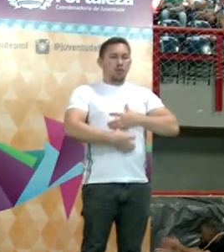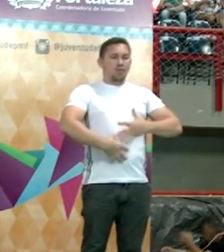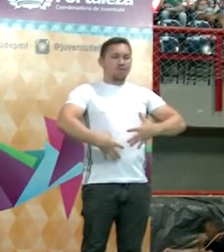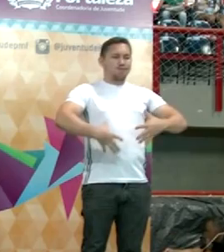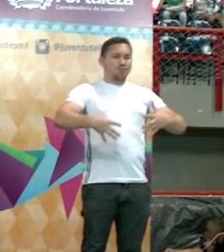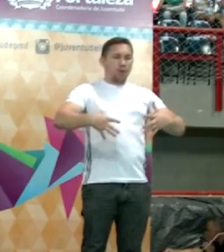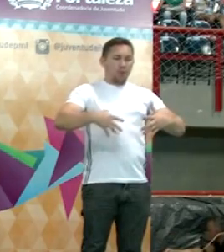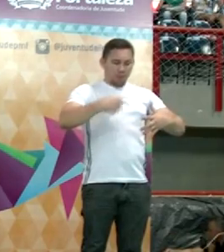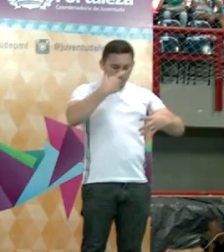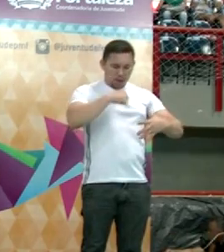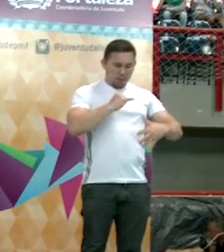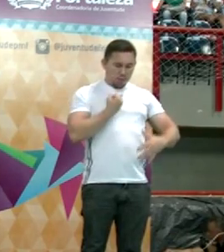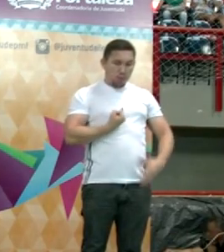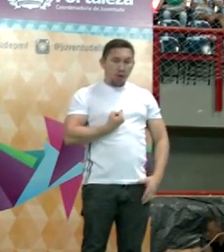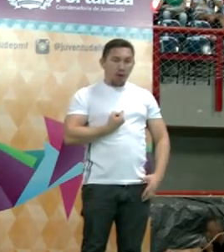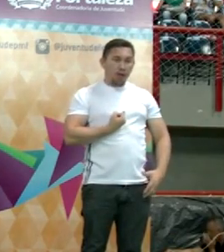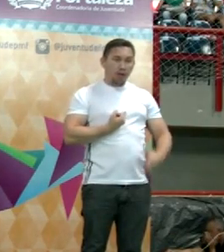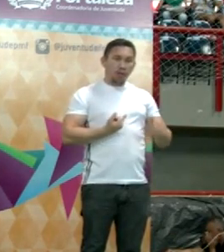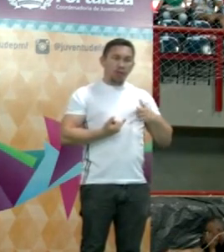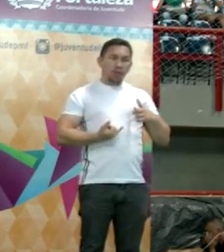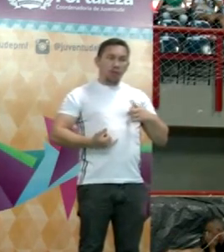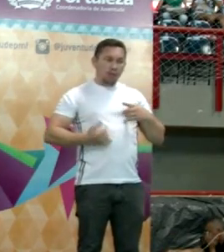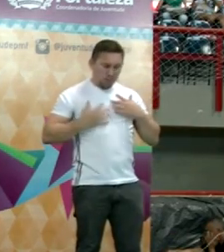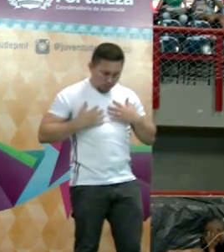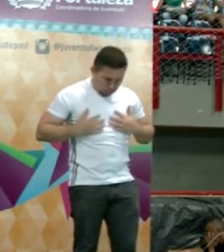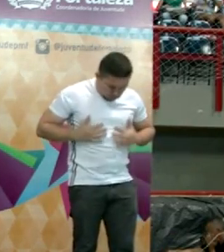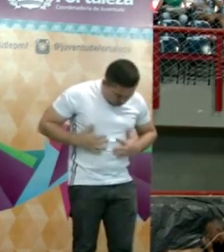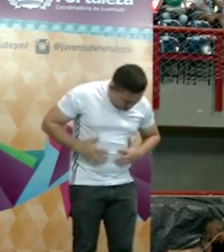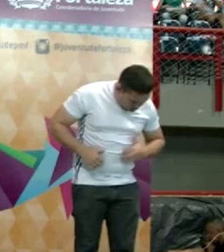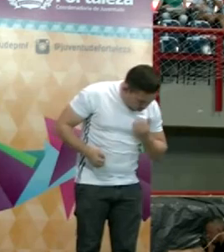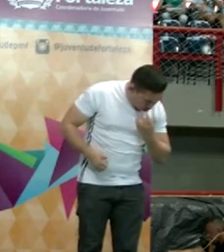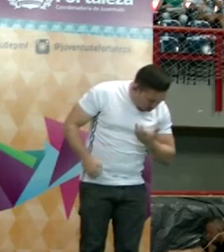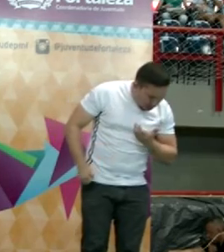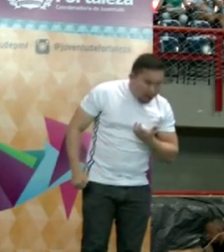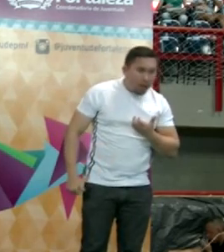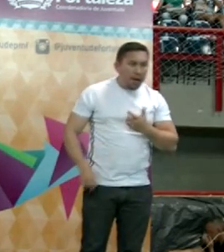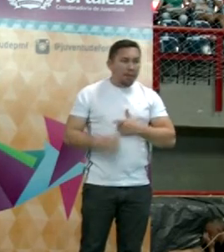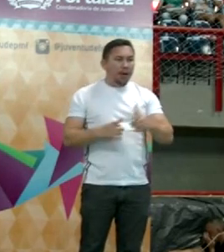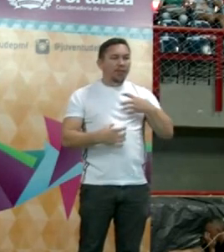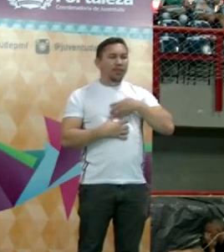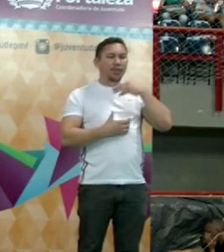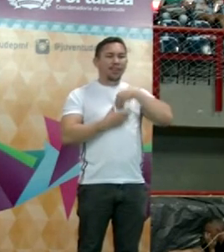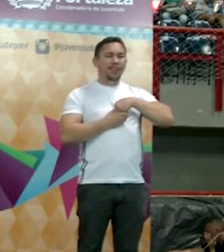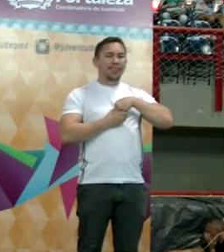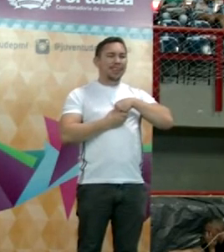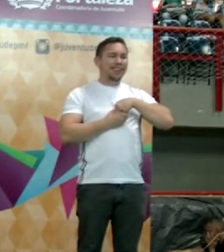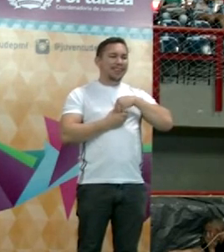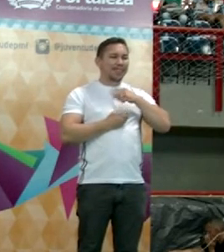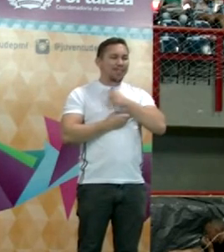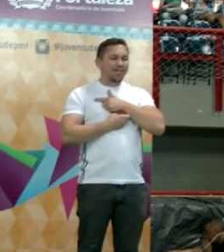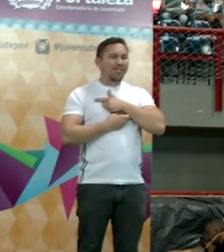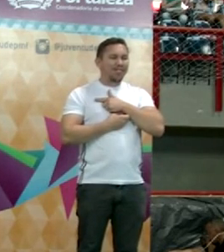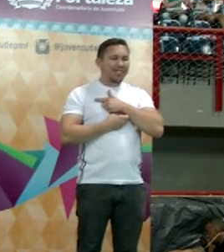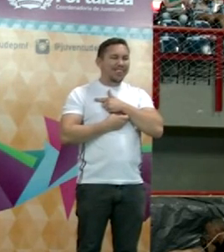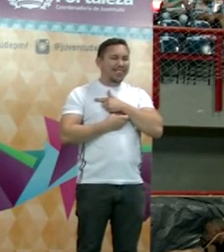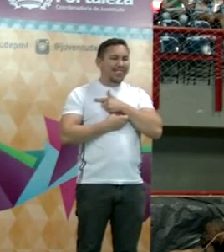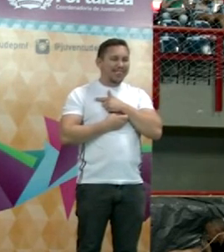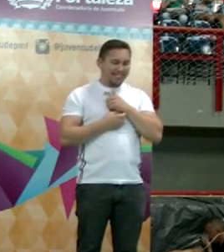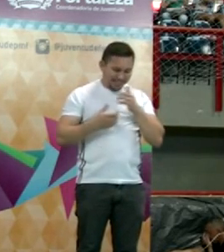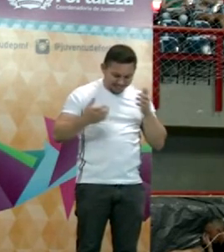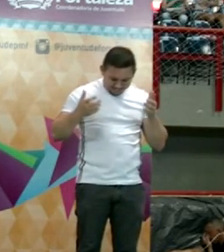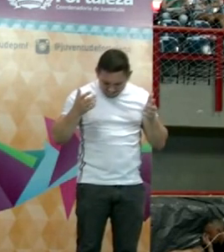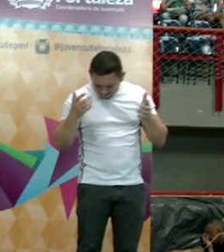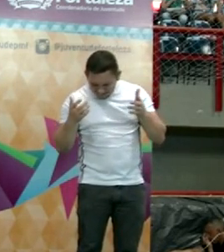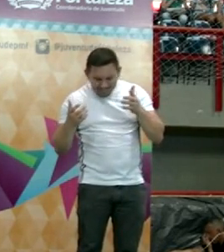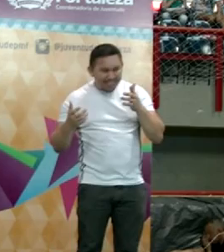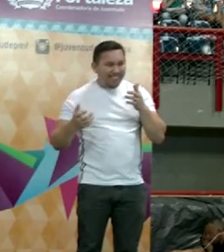gorda. Às vezes você está tão bem com a roupa que você está, mas você se sente feio. Isso passa até pela redação,